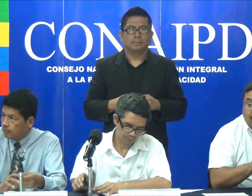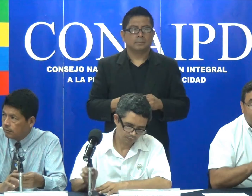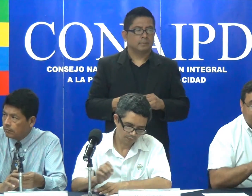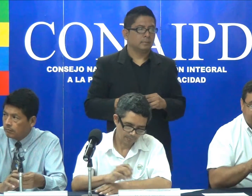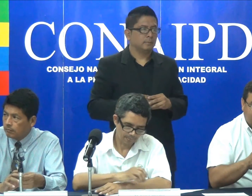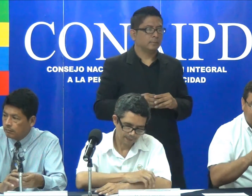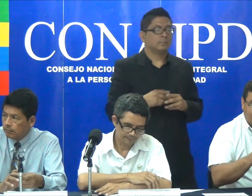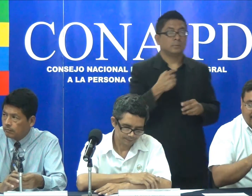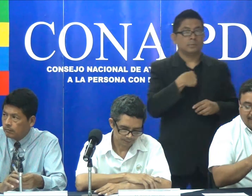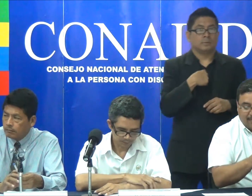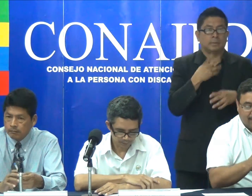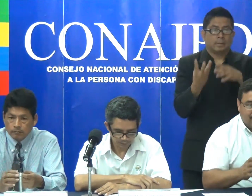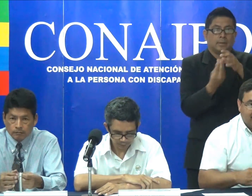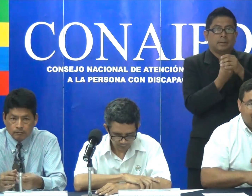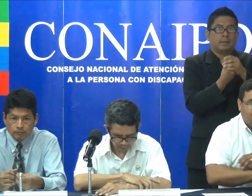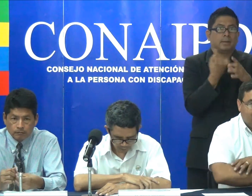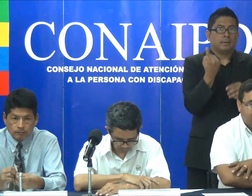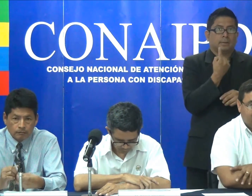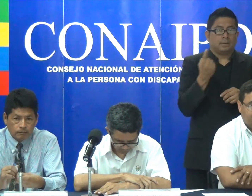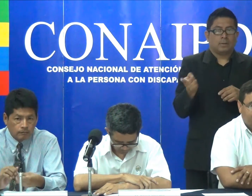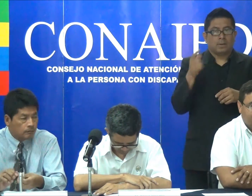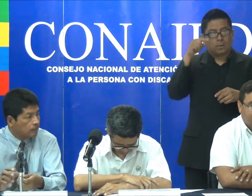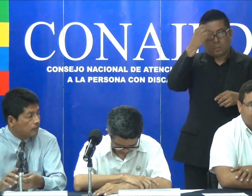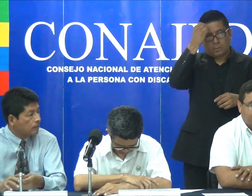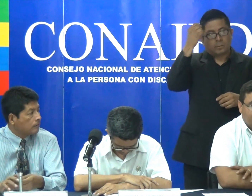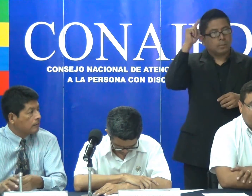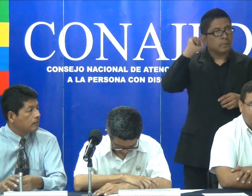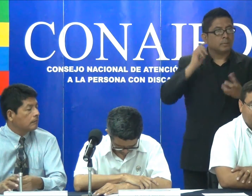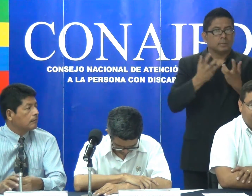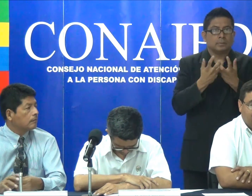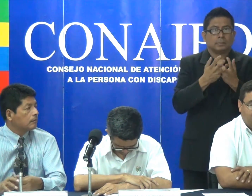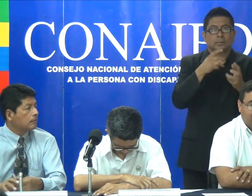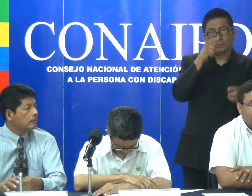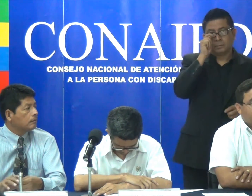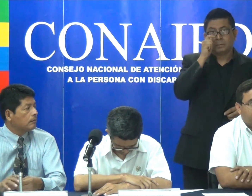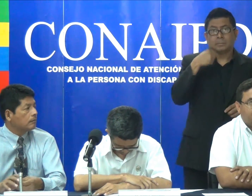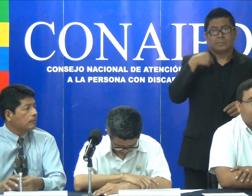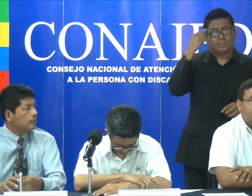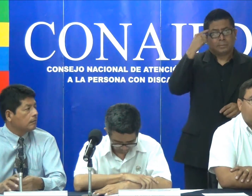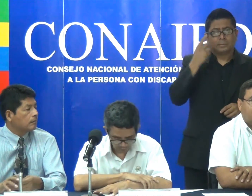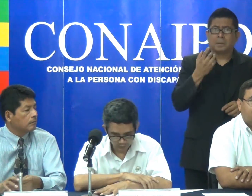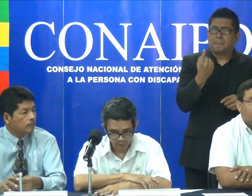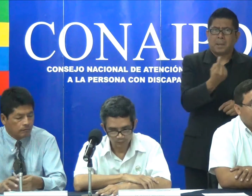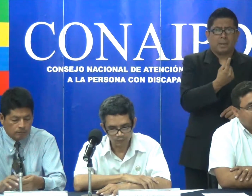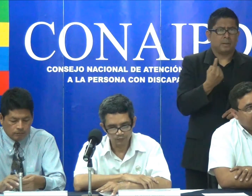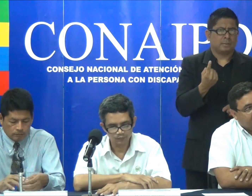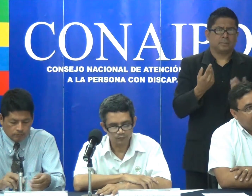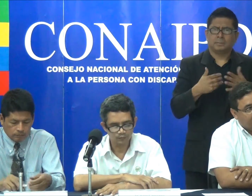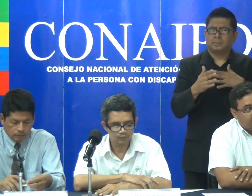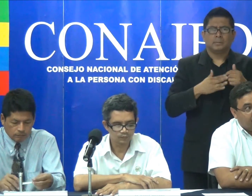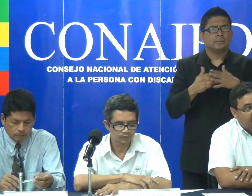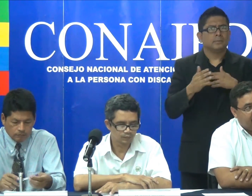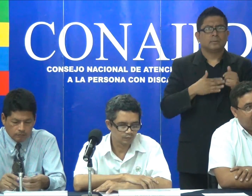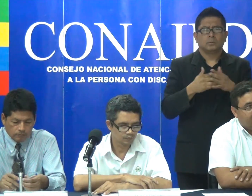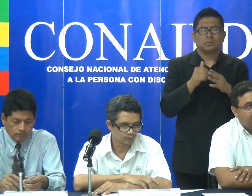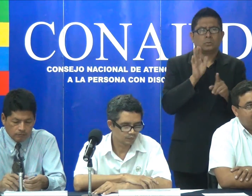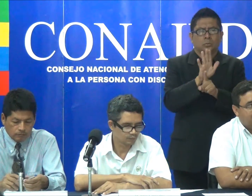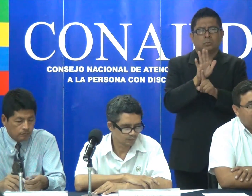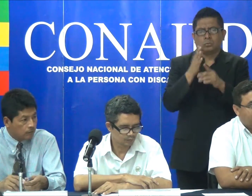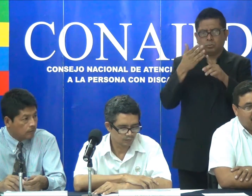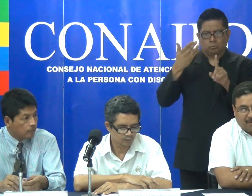Yo solo agregar a lo que el colega Julio ha dicho, yo creo que para cualquier persona, sin importar su